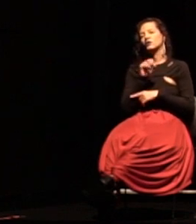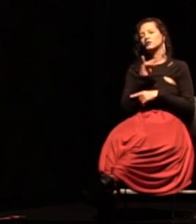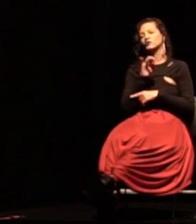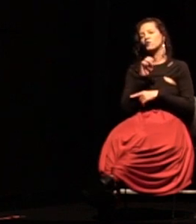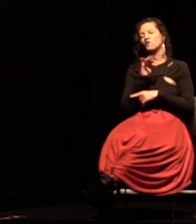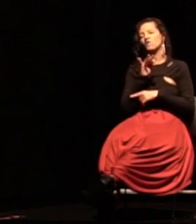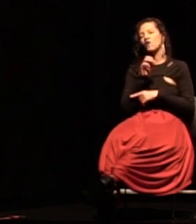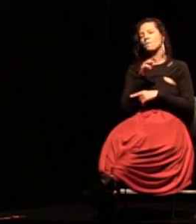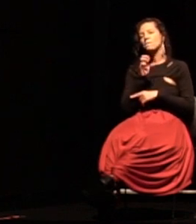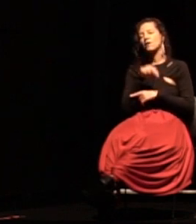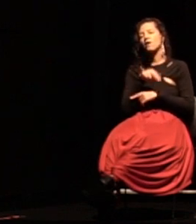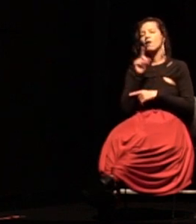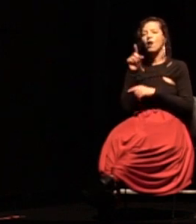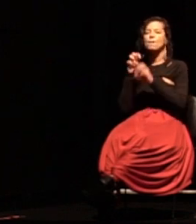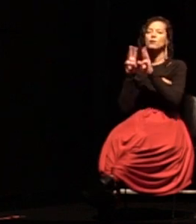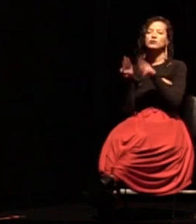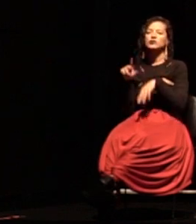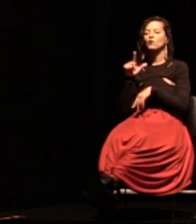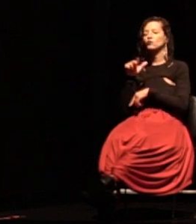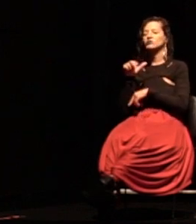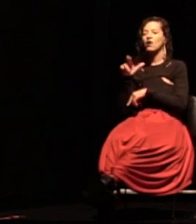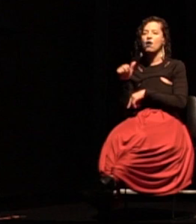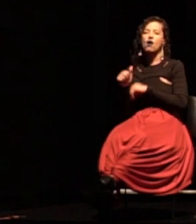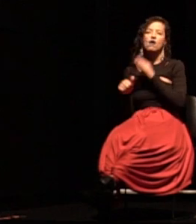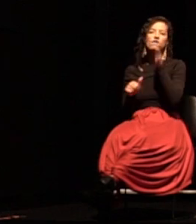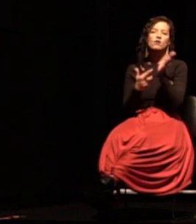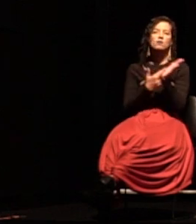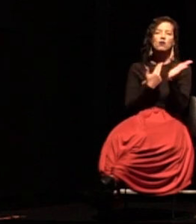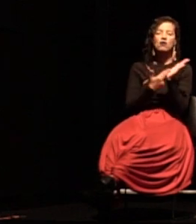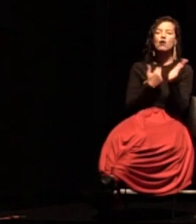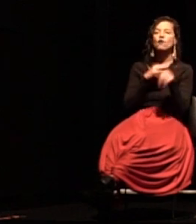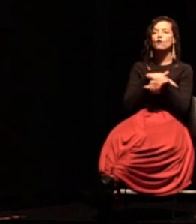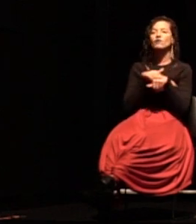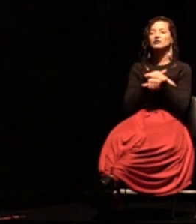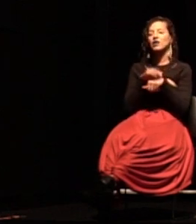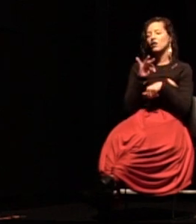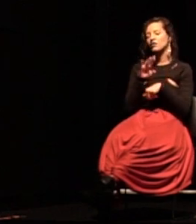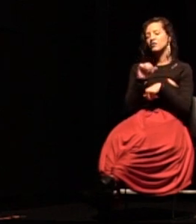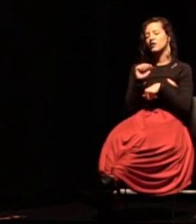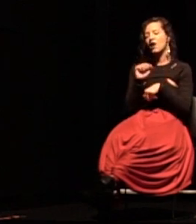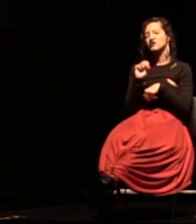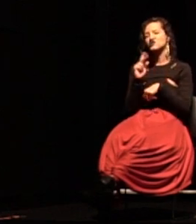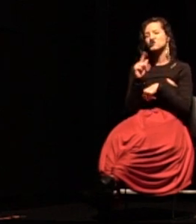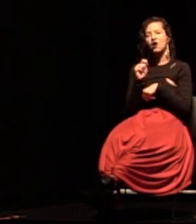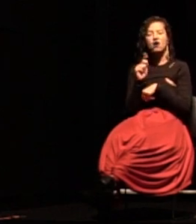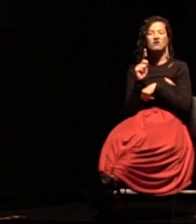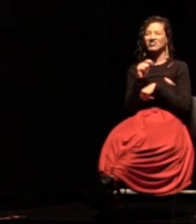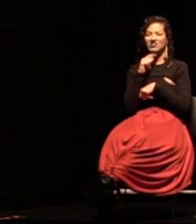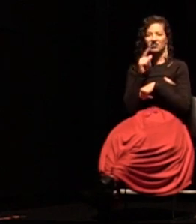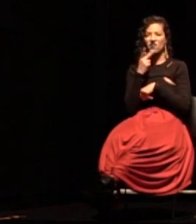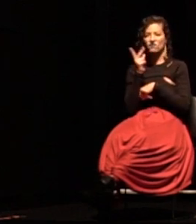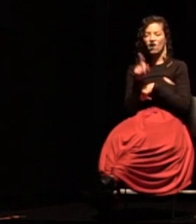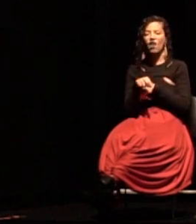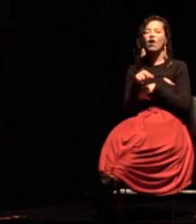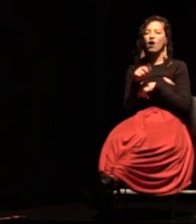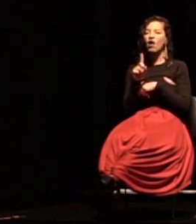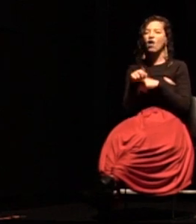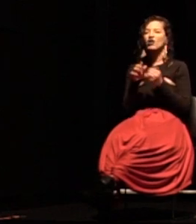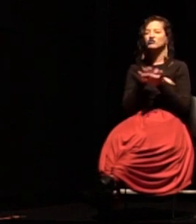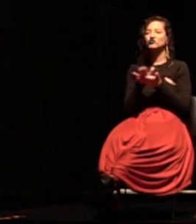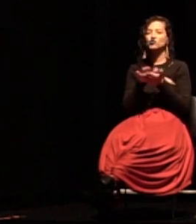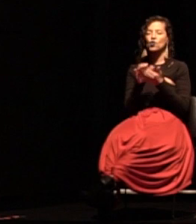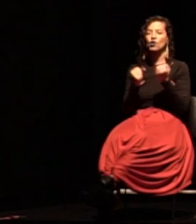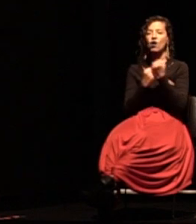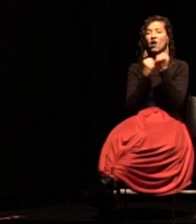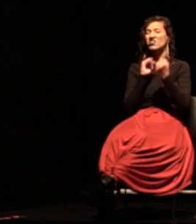Lucerna. Vamos, na revista Data, conversar com a Tchatcha Trini, que ninguém menciona, que é a coeditora, que, se não